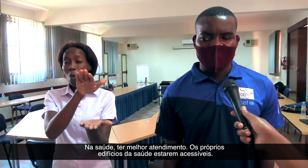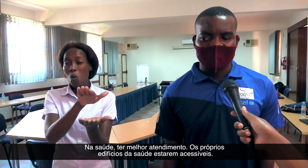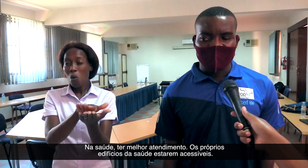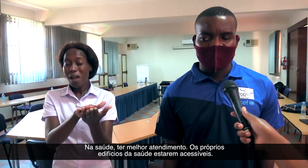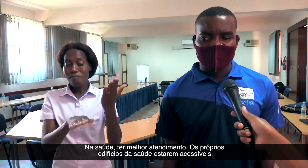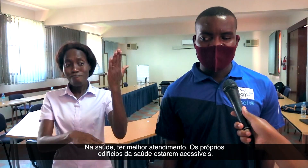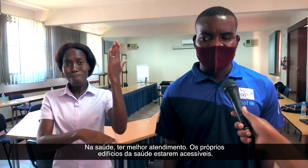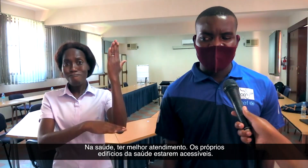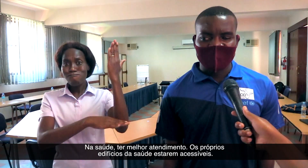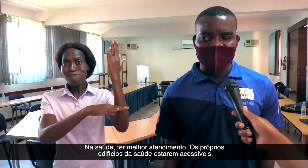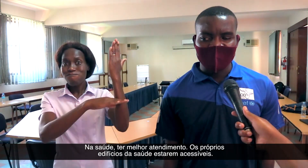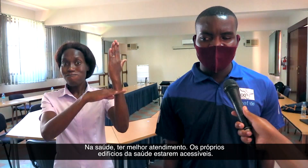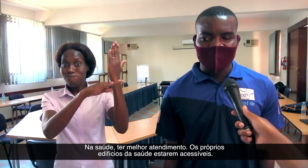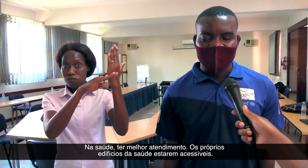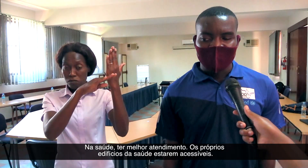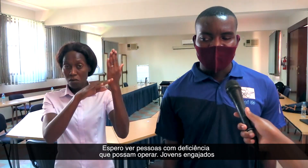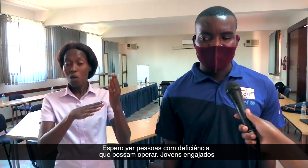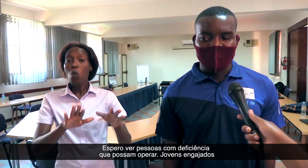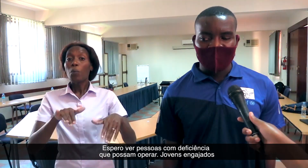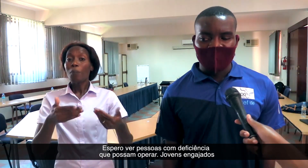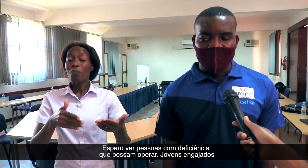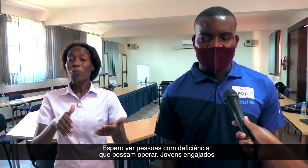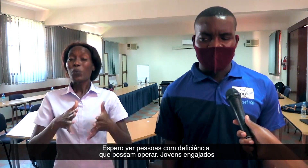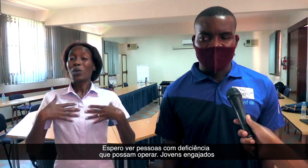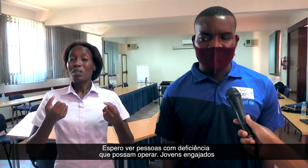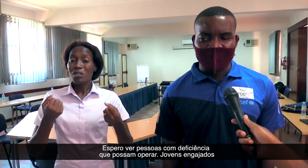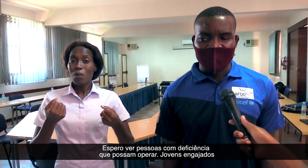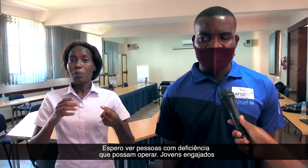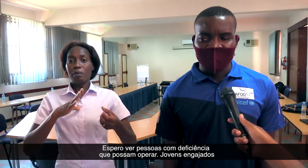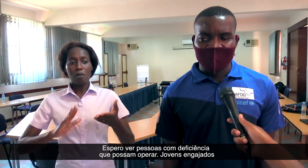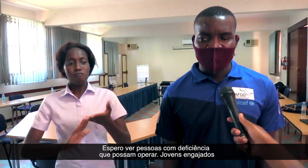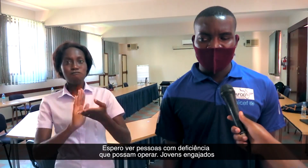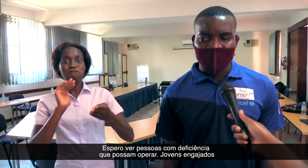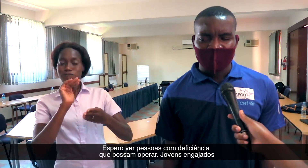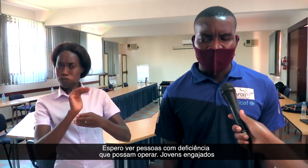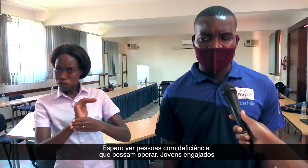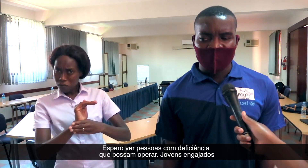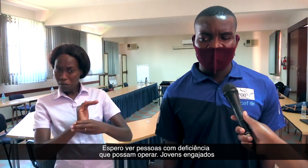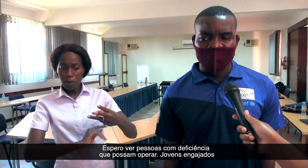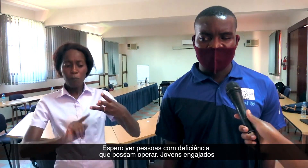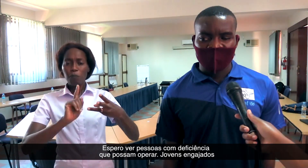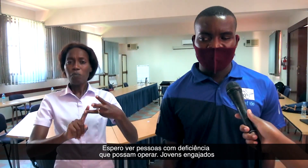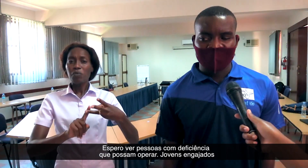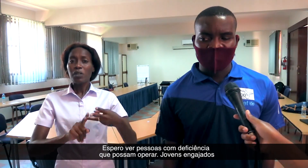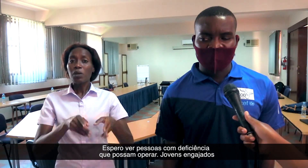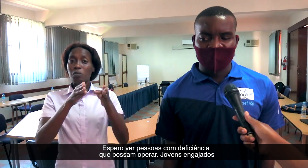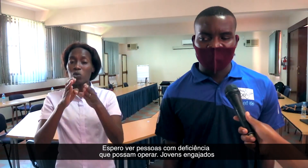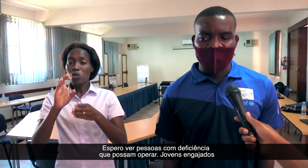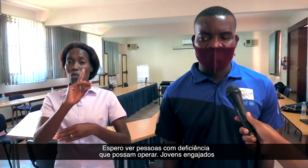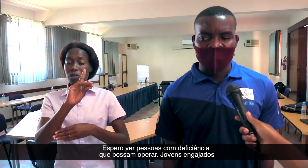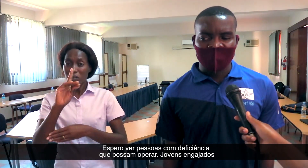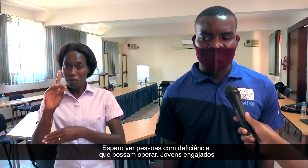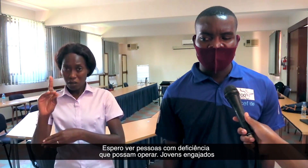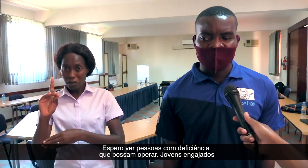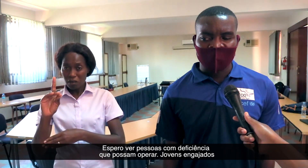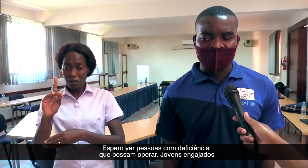de saúde estarem acessíveis. Espero lá ver também pessoas com necessidades educativas especiais,